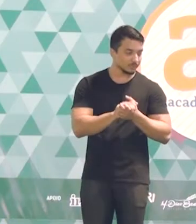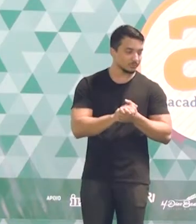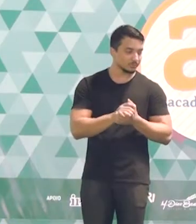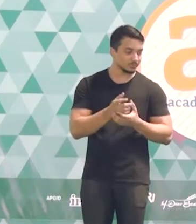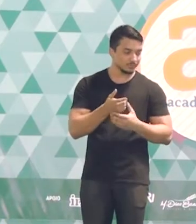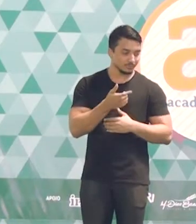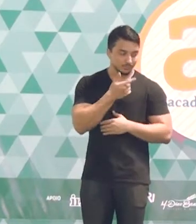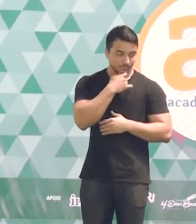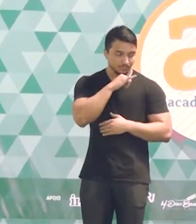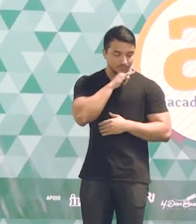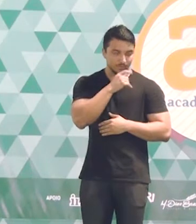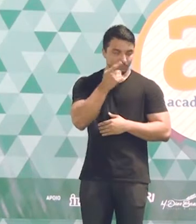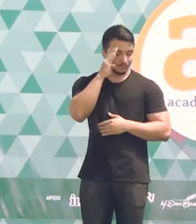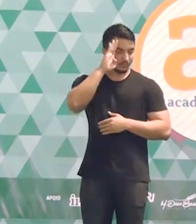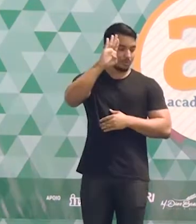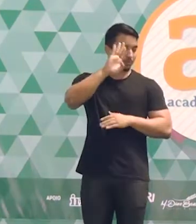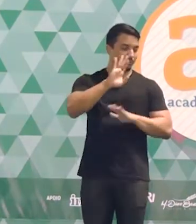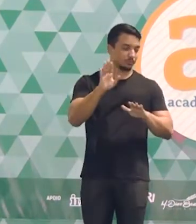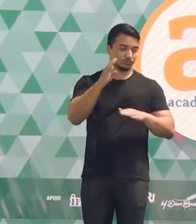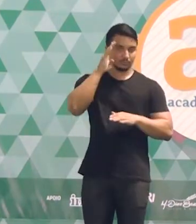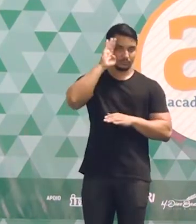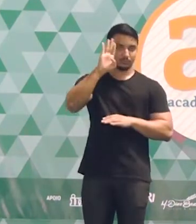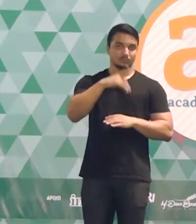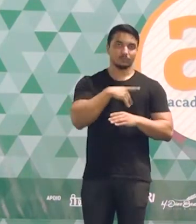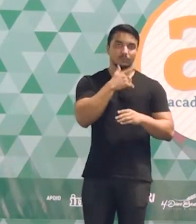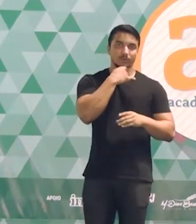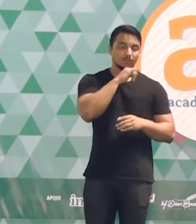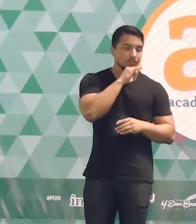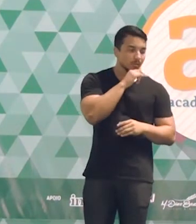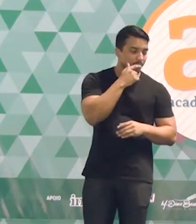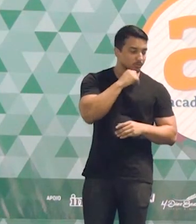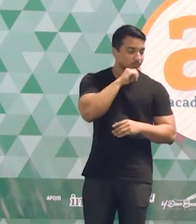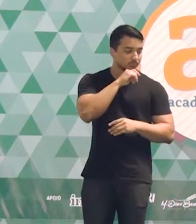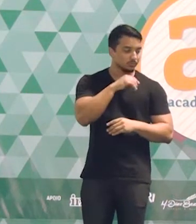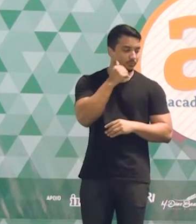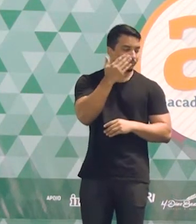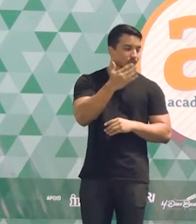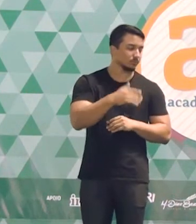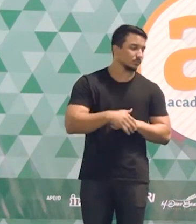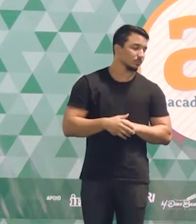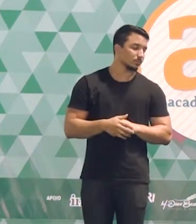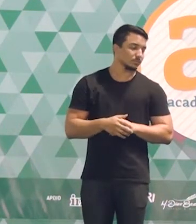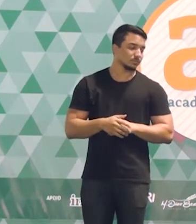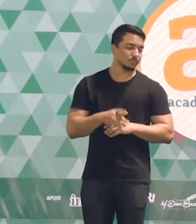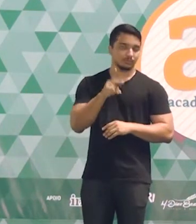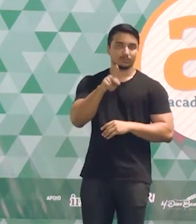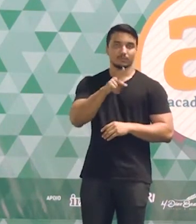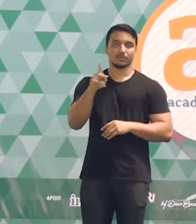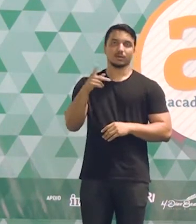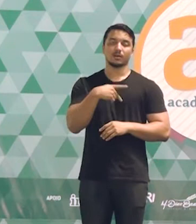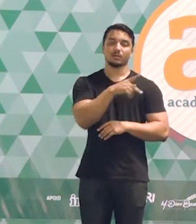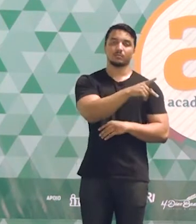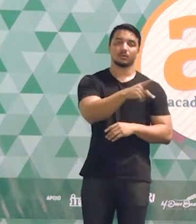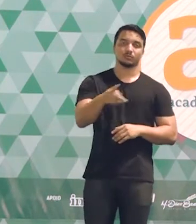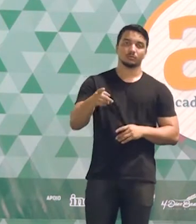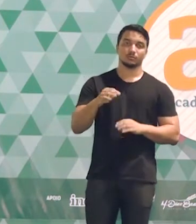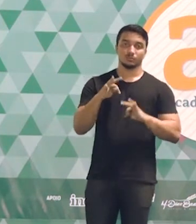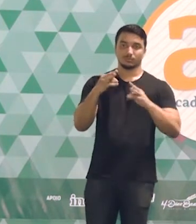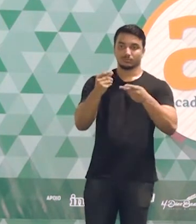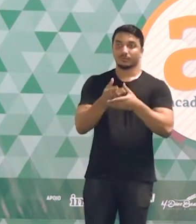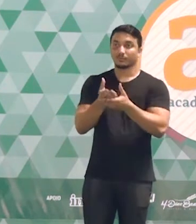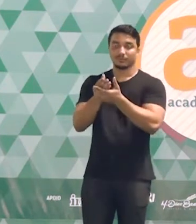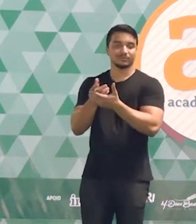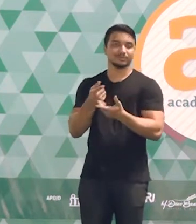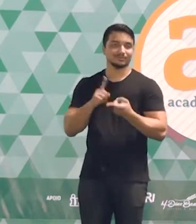meus pais. Seus pais, principalmente, né? E quem seria o fora do principalmente? Padre, pastor, essas coisas. Todo mundo que